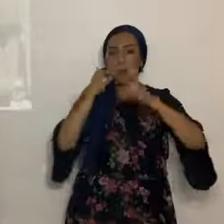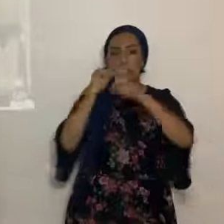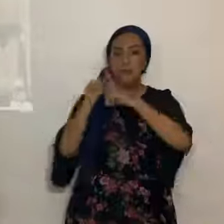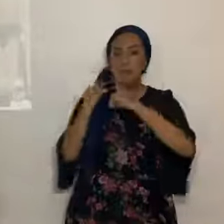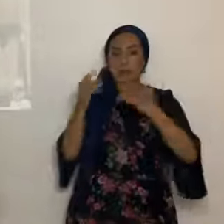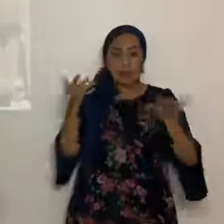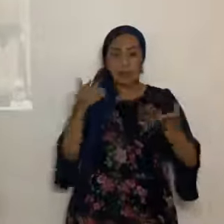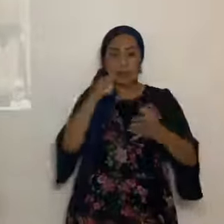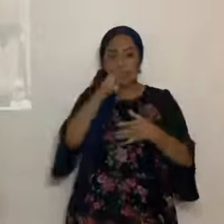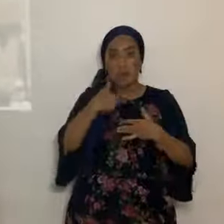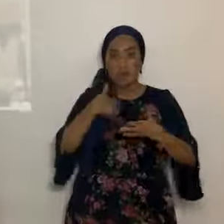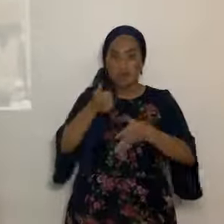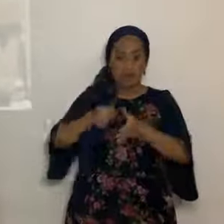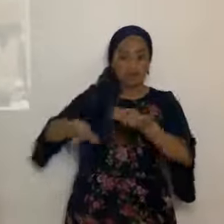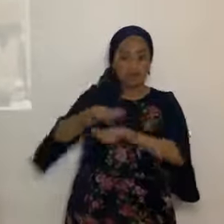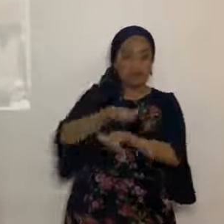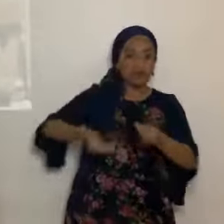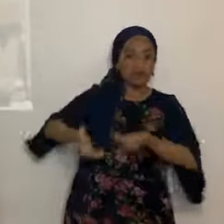¿Estás en fraude?